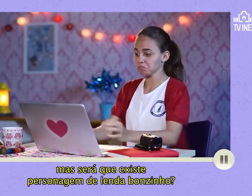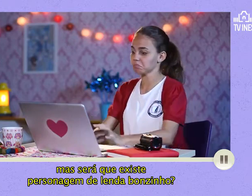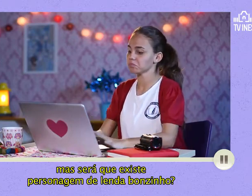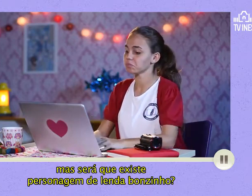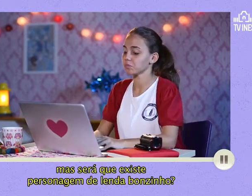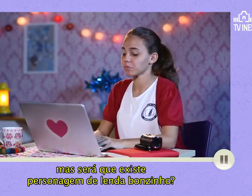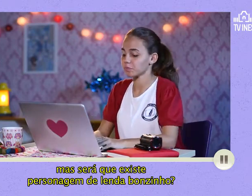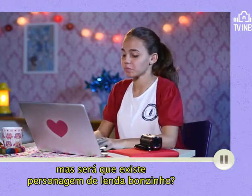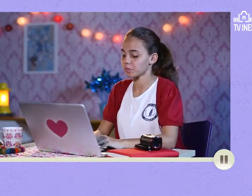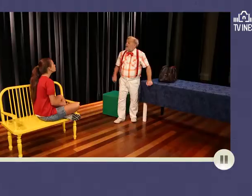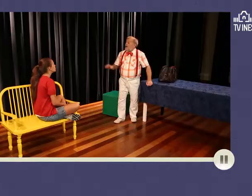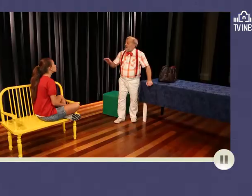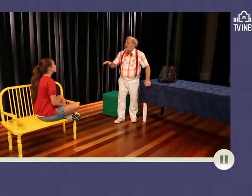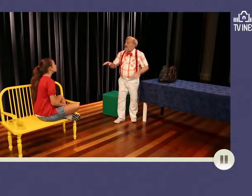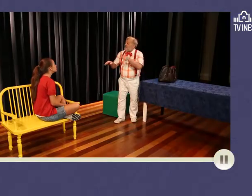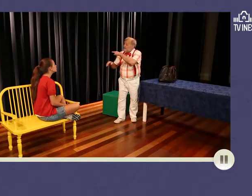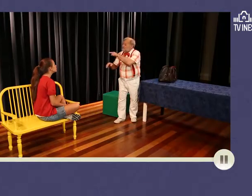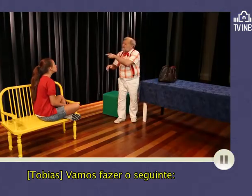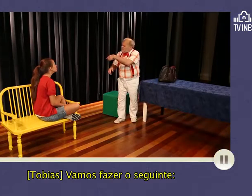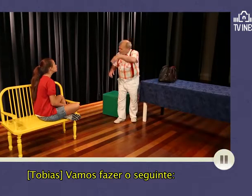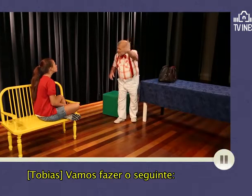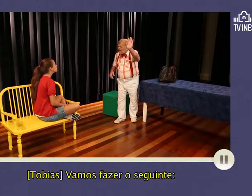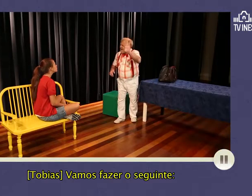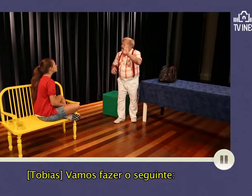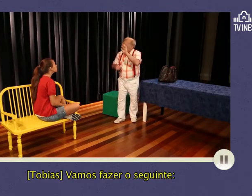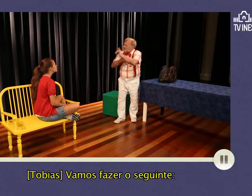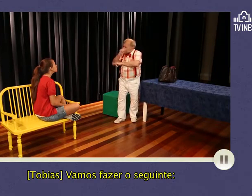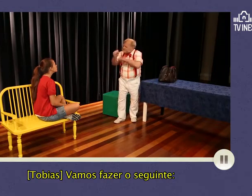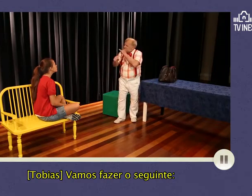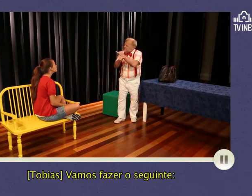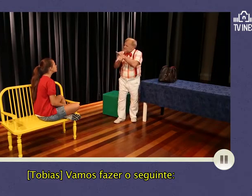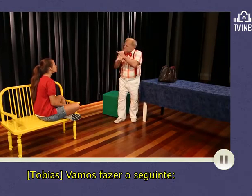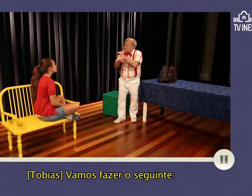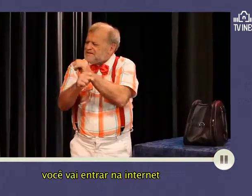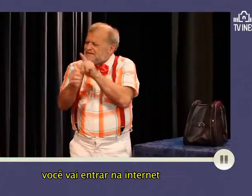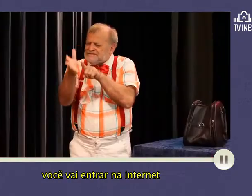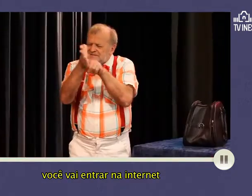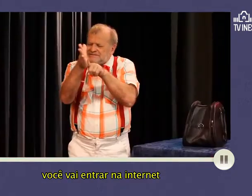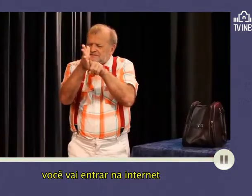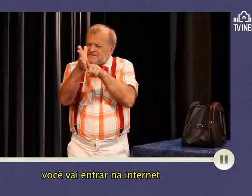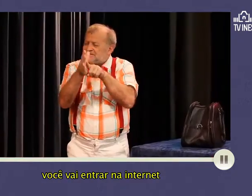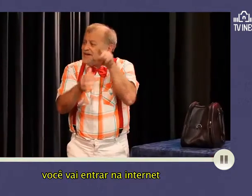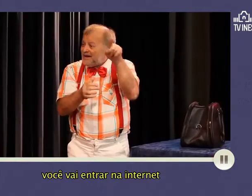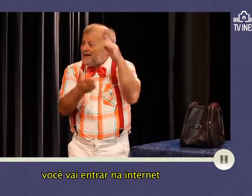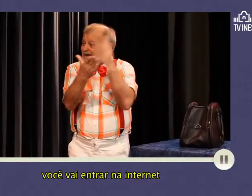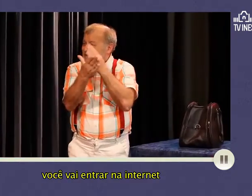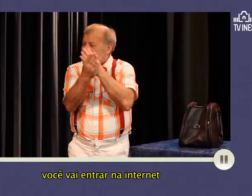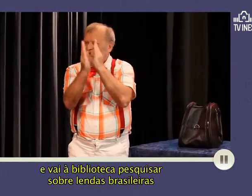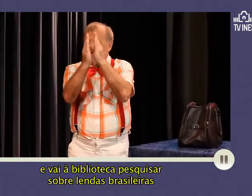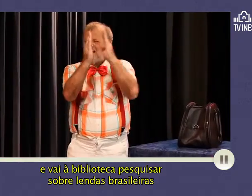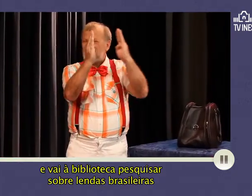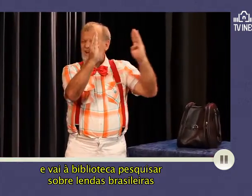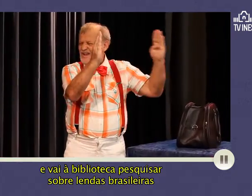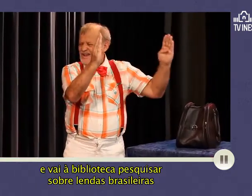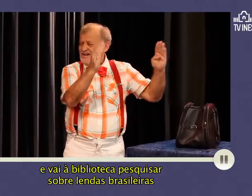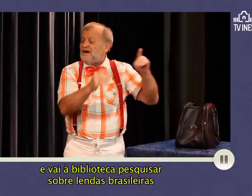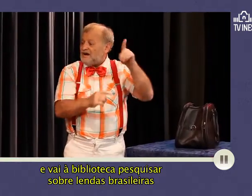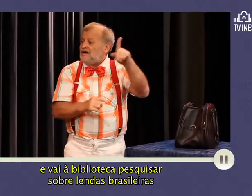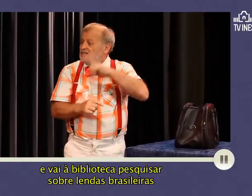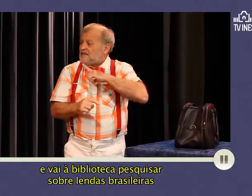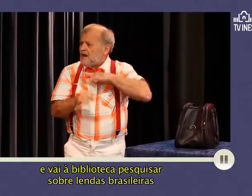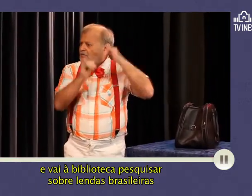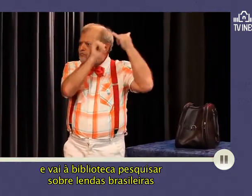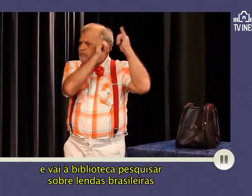lenda bonzinho? Vamos fazer o seguinte. Você vai entrar na internet e vai à